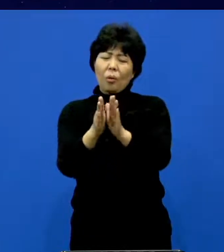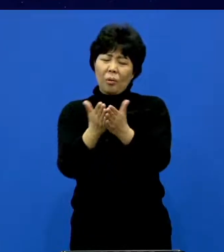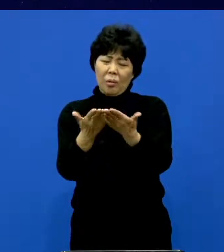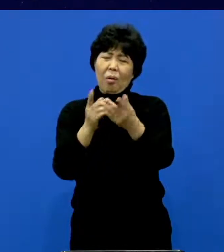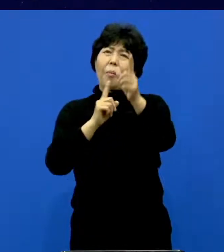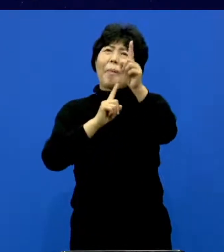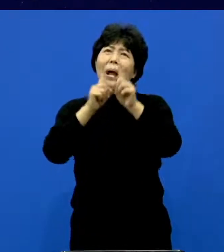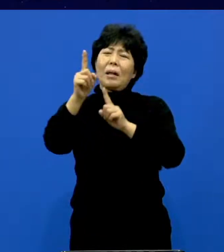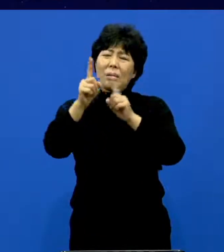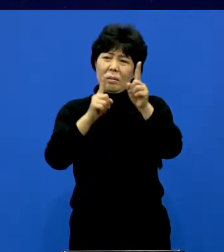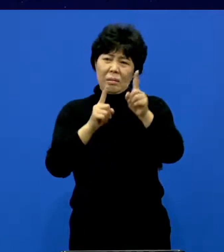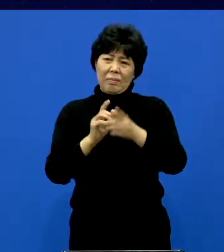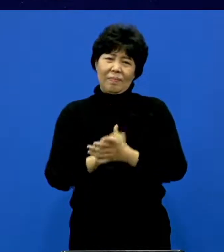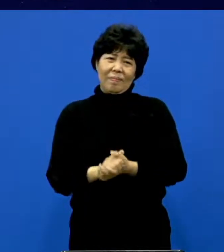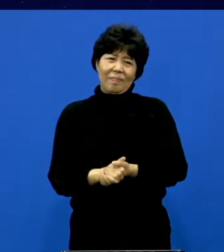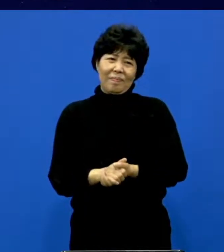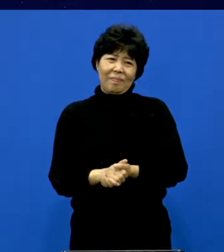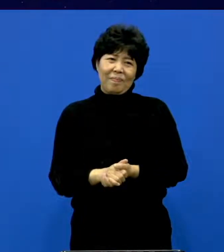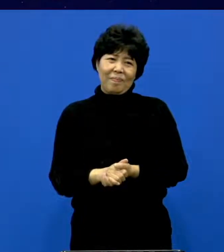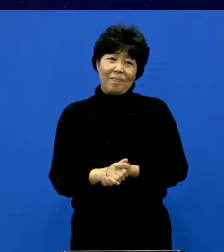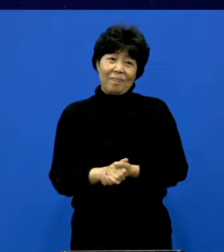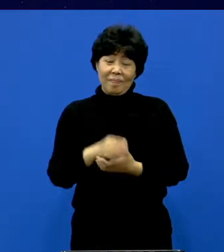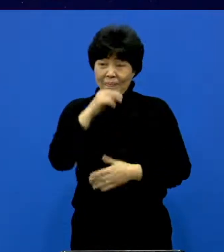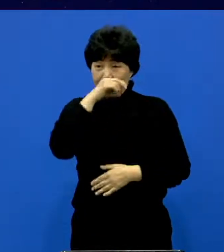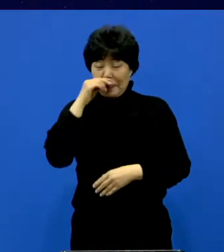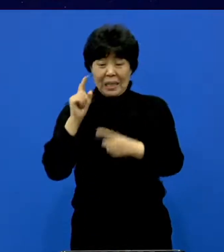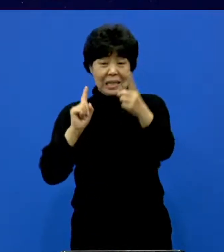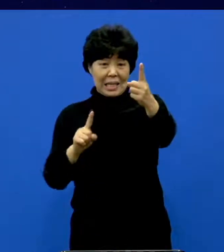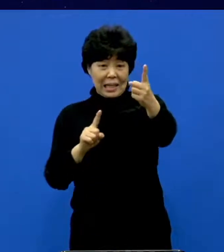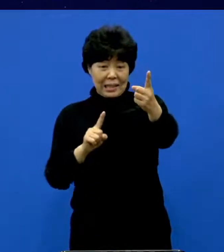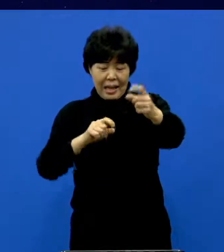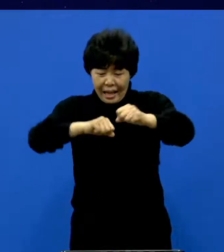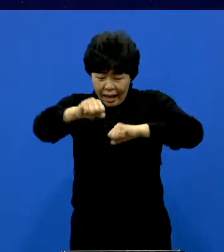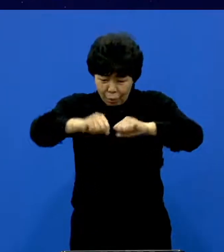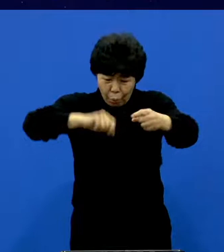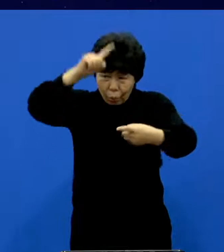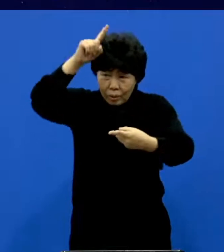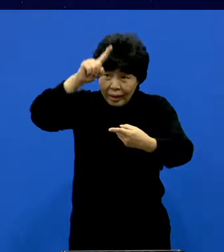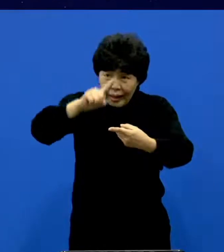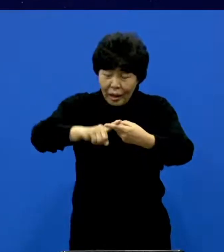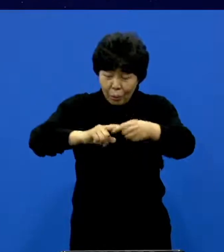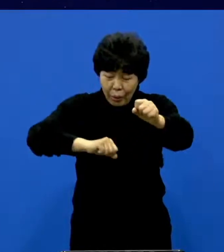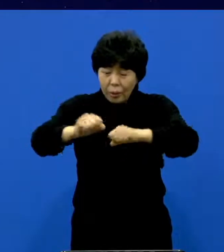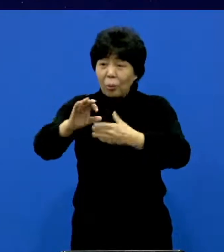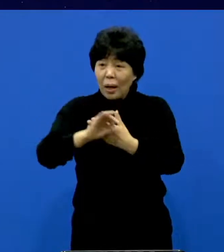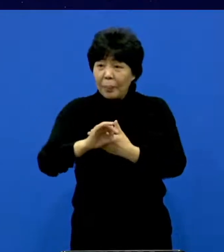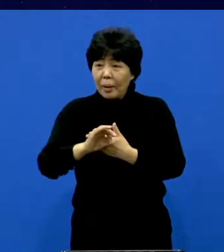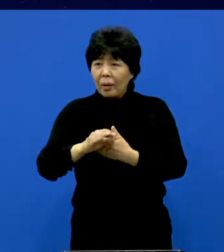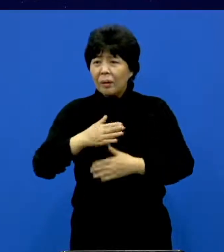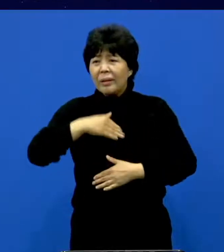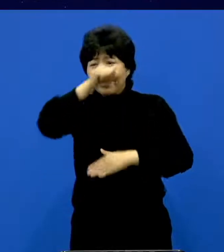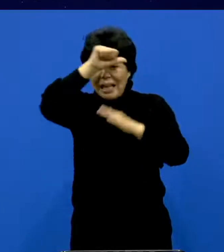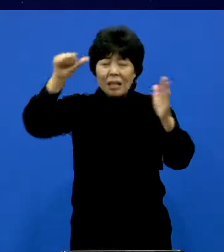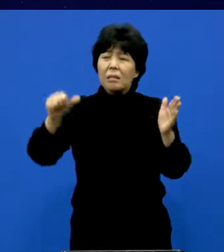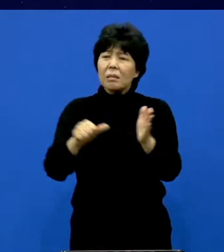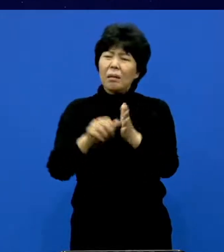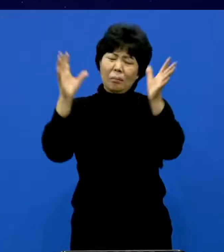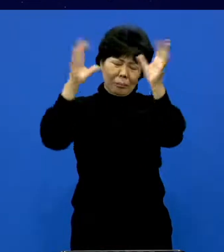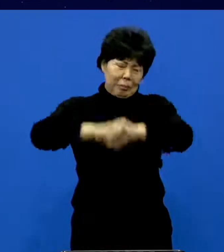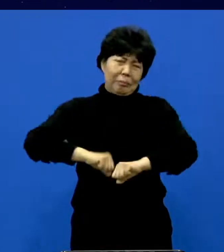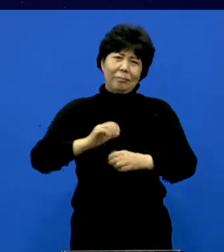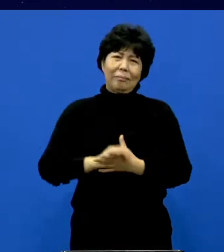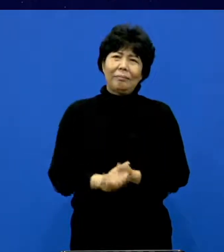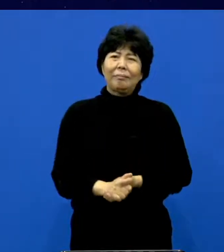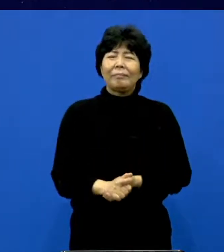사람. 상대에 따라 반응하면 그 인생은 어디로 갈지 몰라요. 누구를 만나느냐에 따라 달라지게